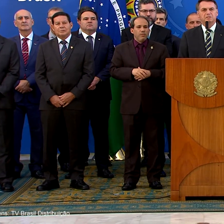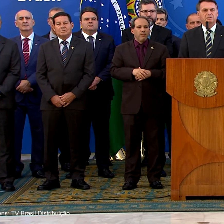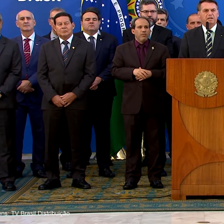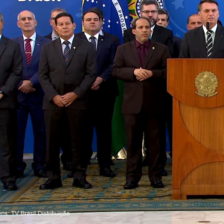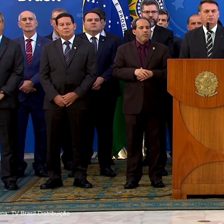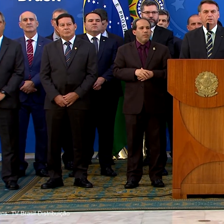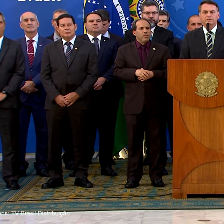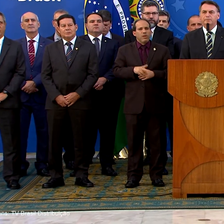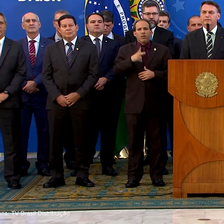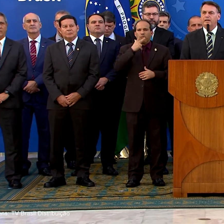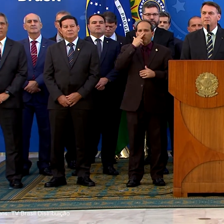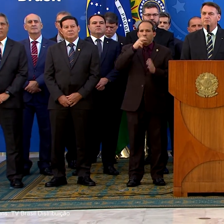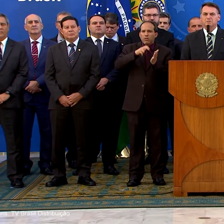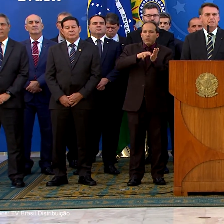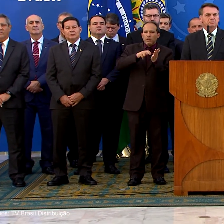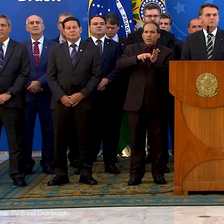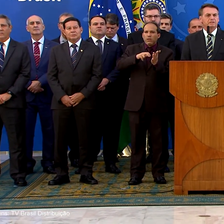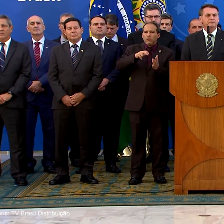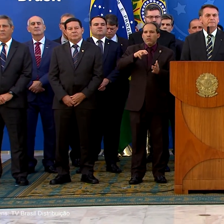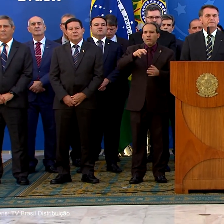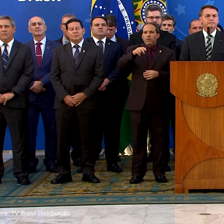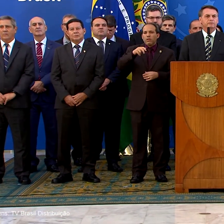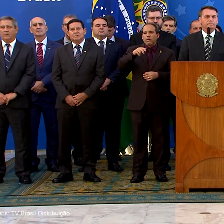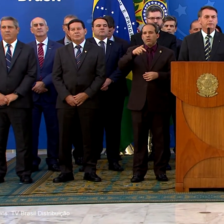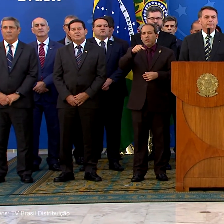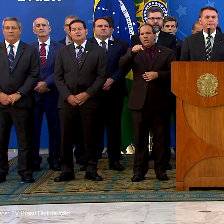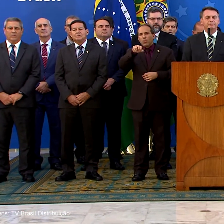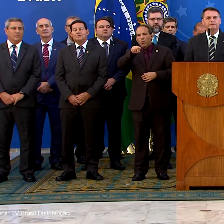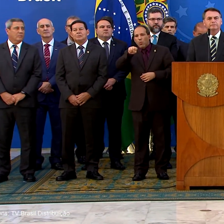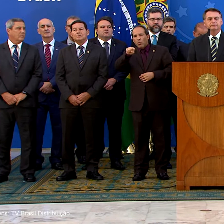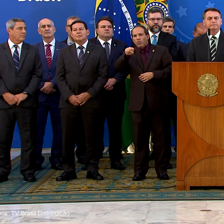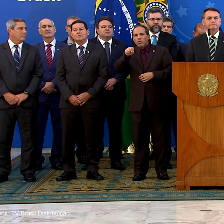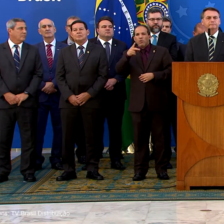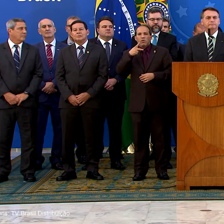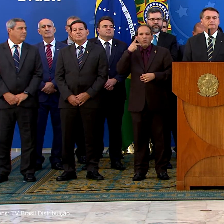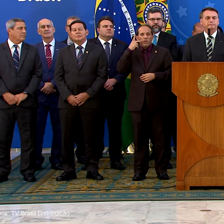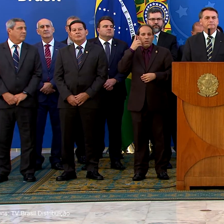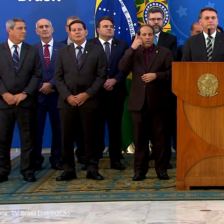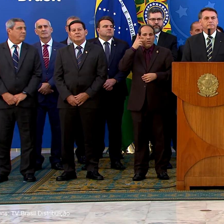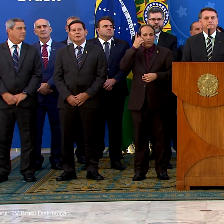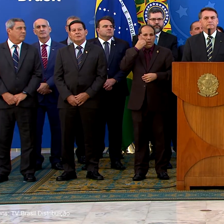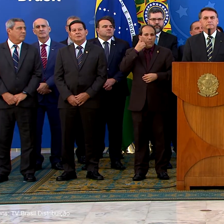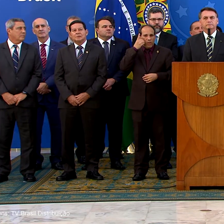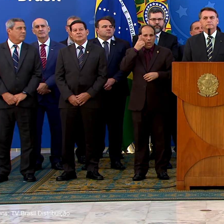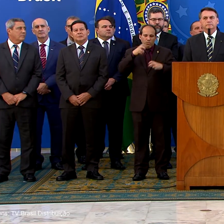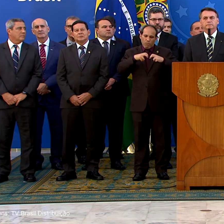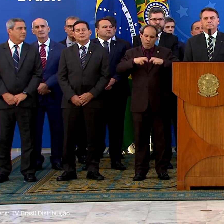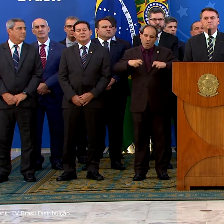acredito que sete oito deputados o meia dúzia tomar um café comigo